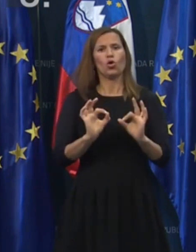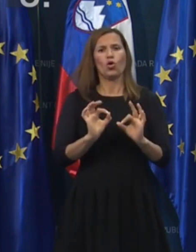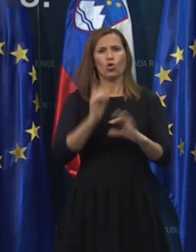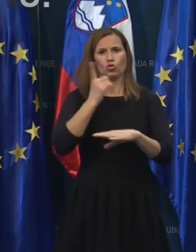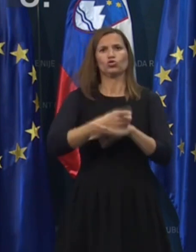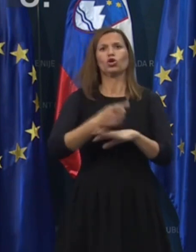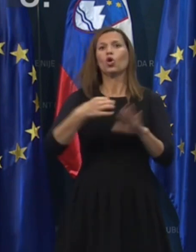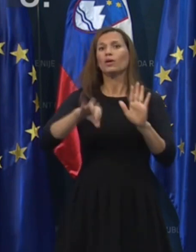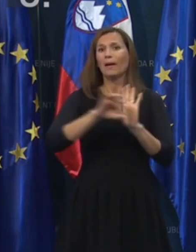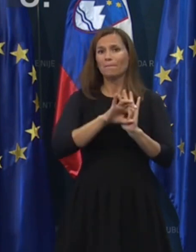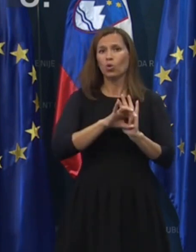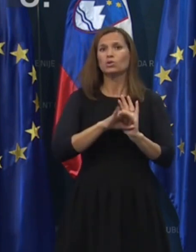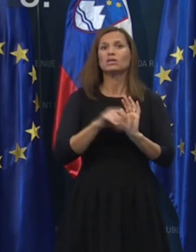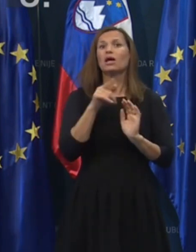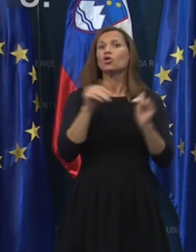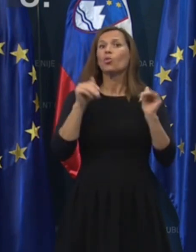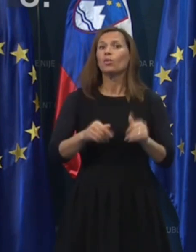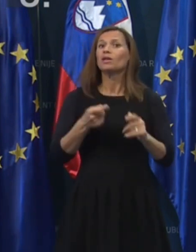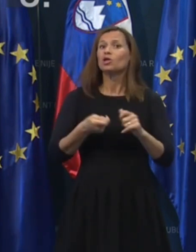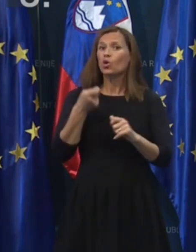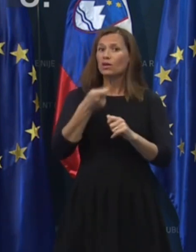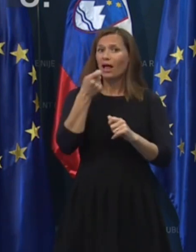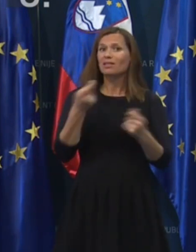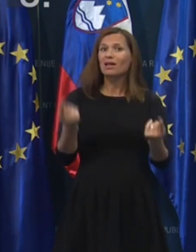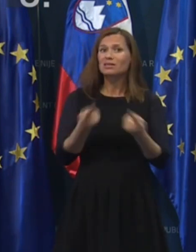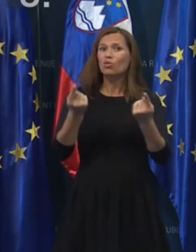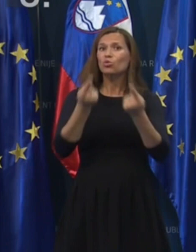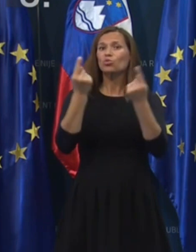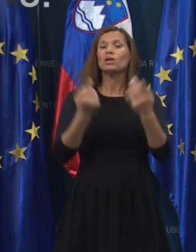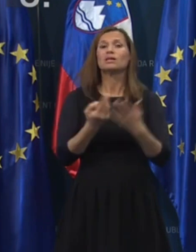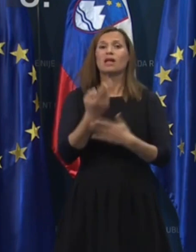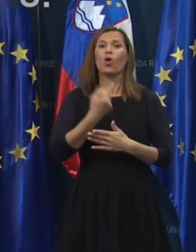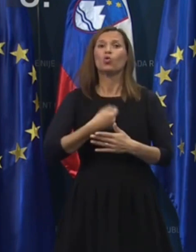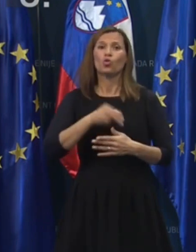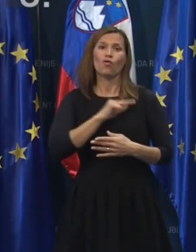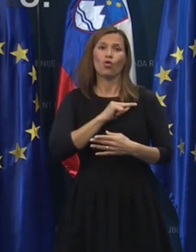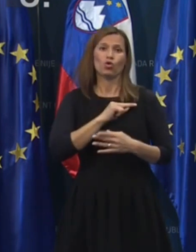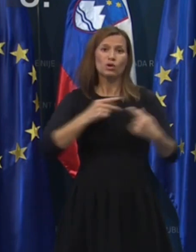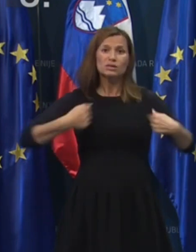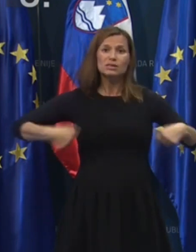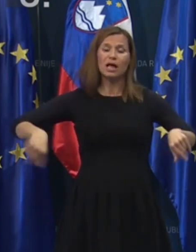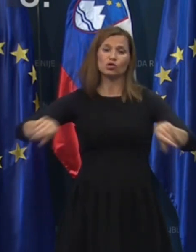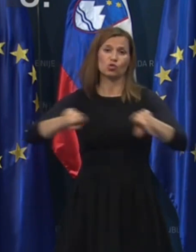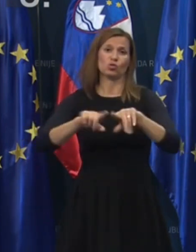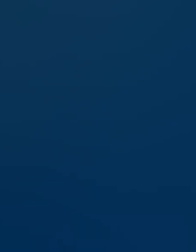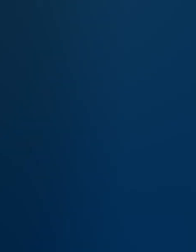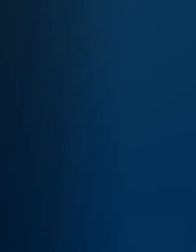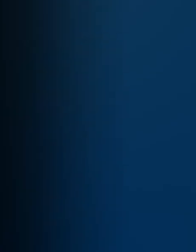Japonske, ki naj bo dodatna spodbuda za odgovornost nas vseh.